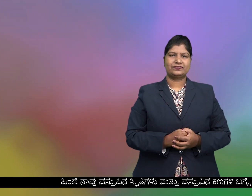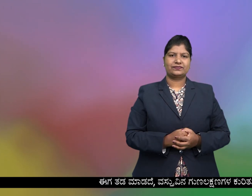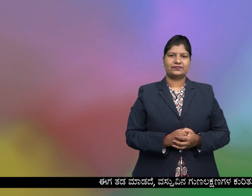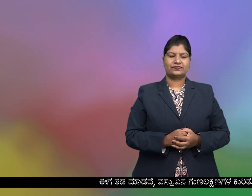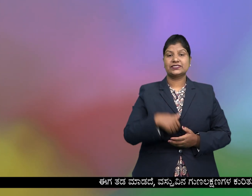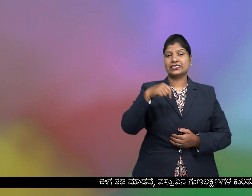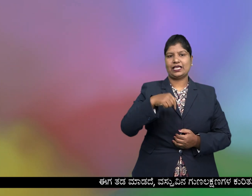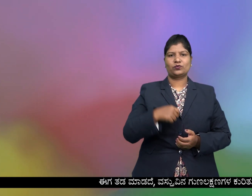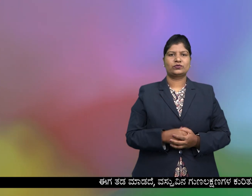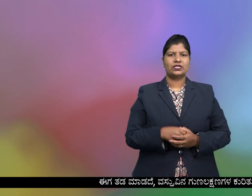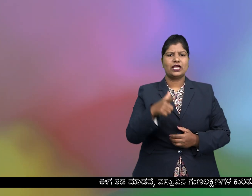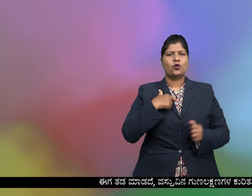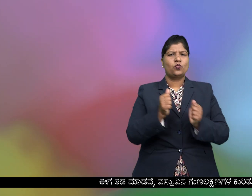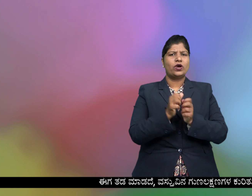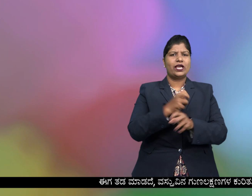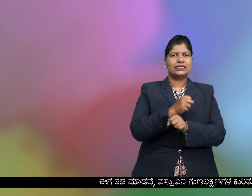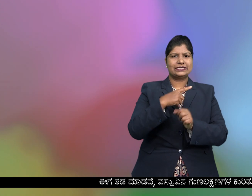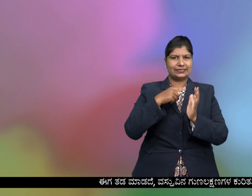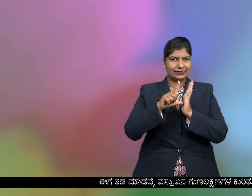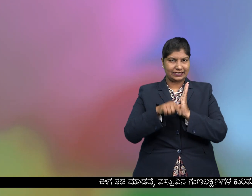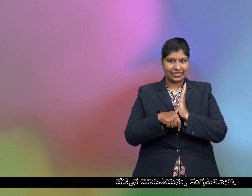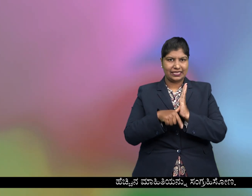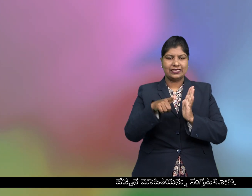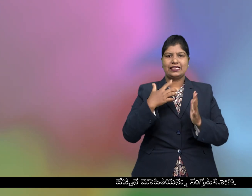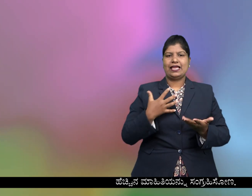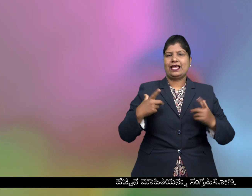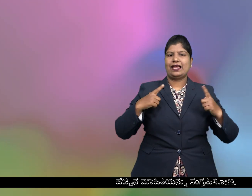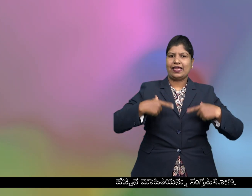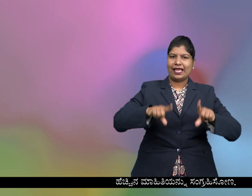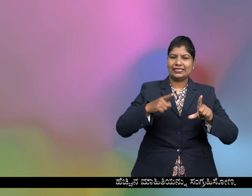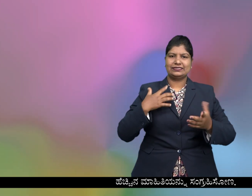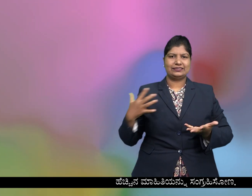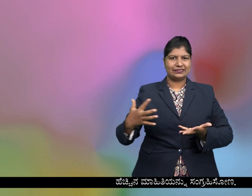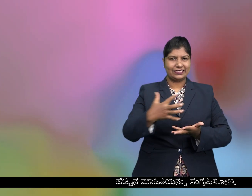ಈಗ ತಡ ಮಾಡದೆ ವಸ್ತುವಿನ ಗುಣಲಕ್ಷಣಗಳ ಕುರಿತು ಹೆಚ್ಚಿನ ಮಾಹಿತಿಯನ್ನ ಸಂಗ್ರಹಿಸೋಣ.